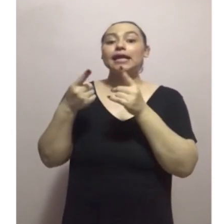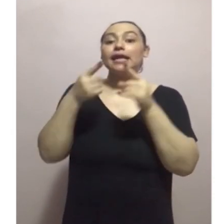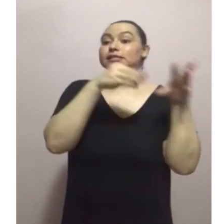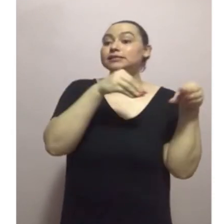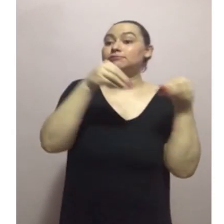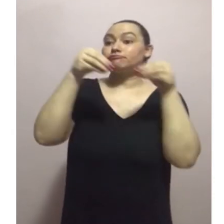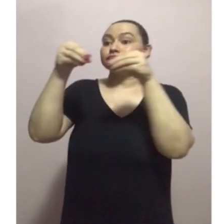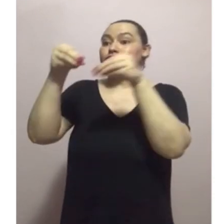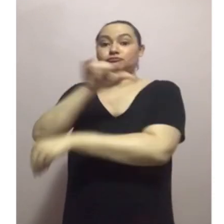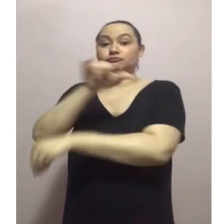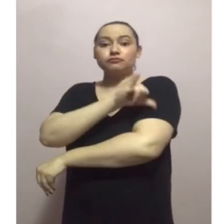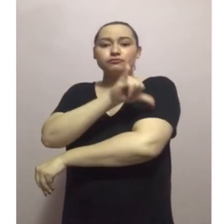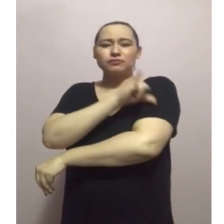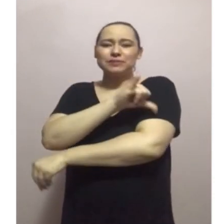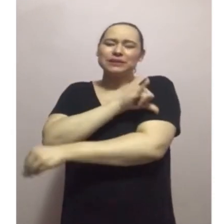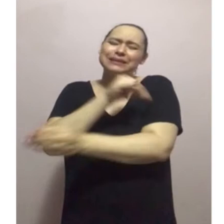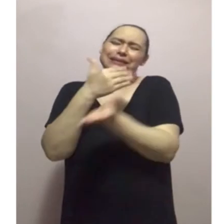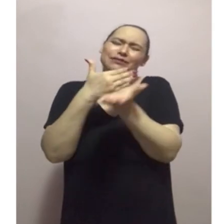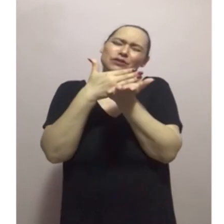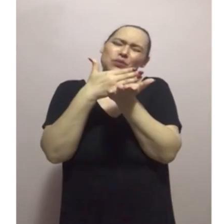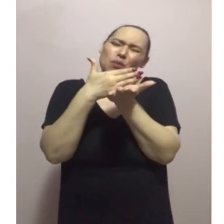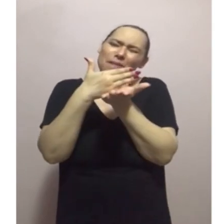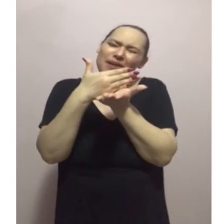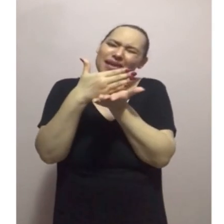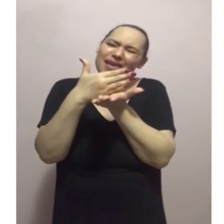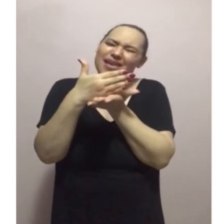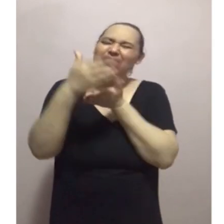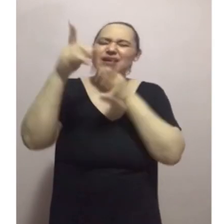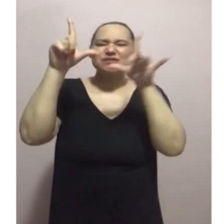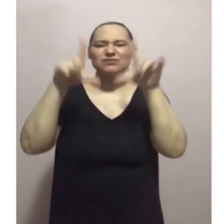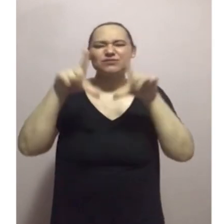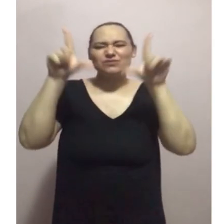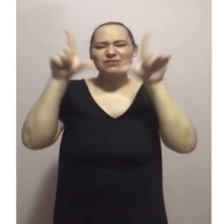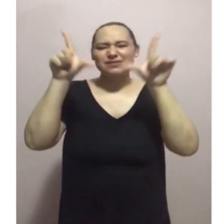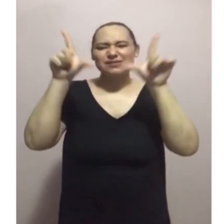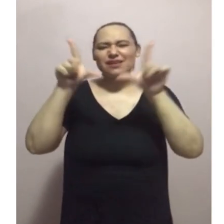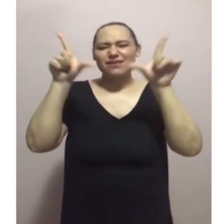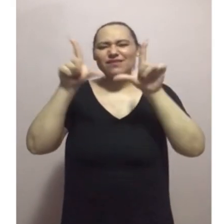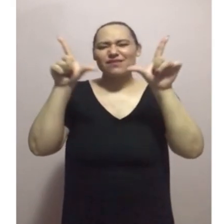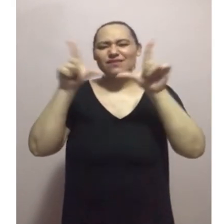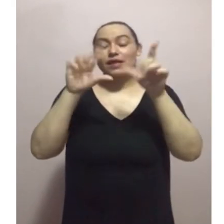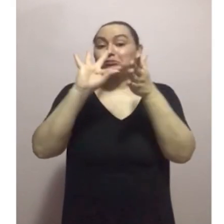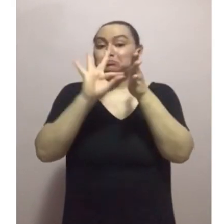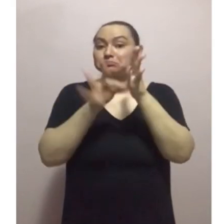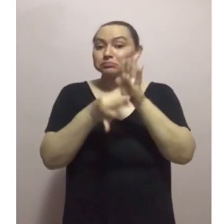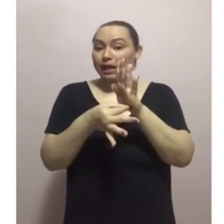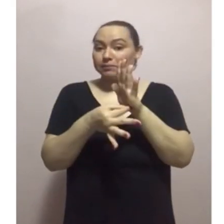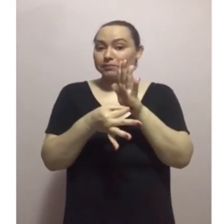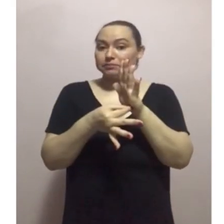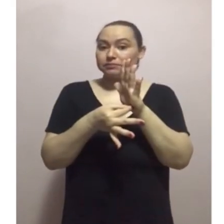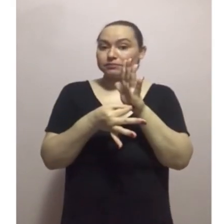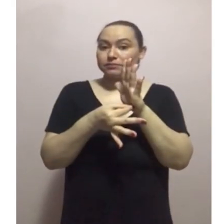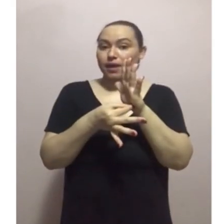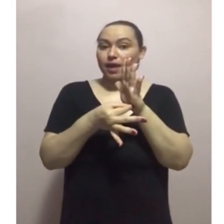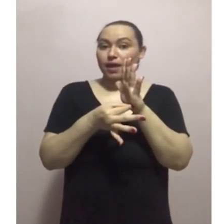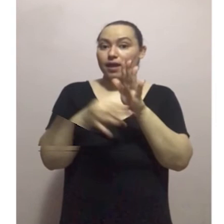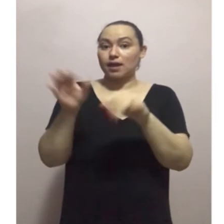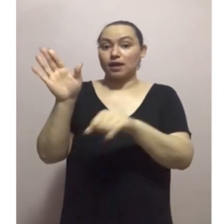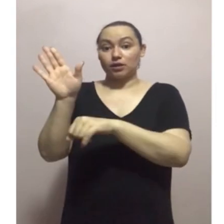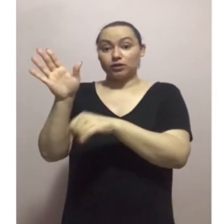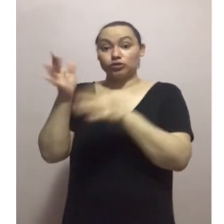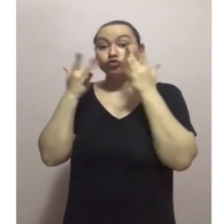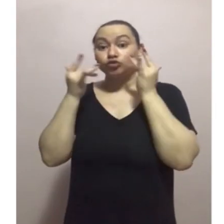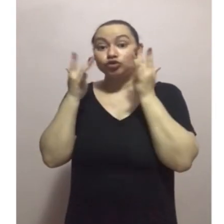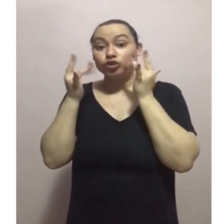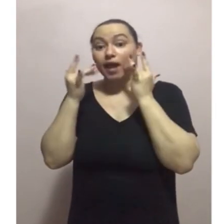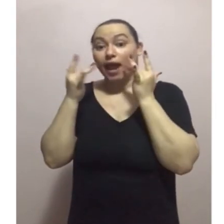de Janeiro, e estava no começo ainda das TVs e tal, eles foram contratados para fazer teatro na